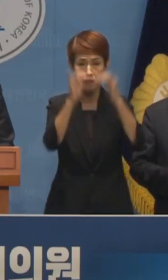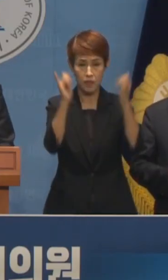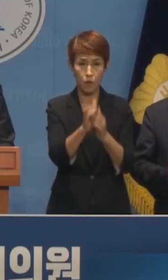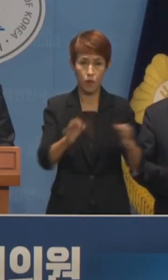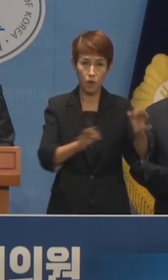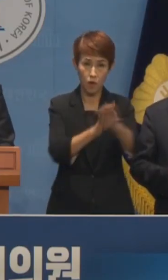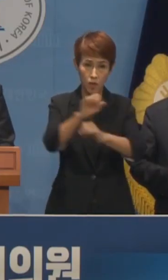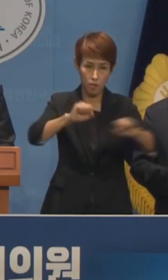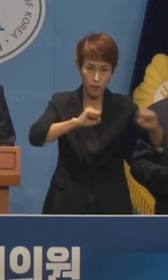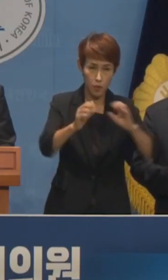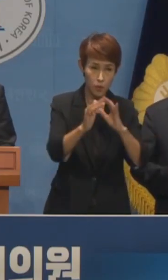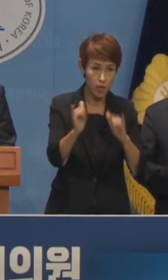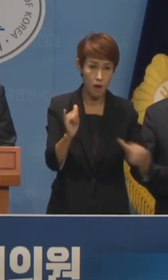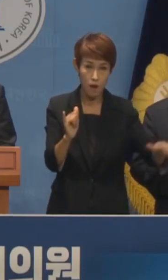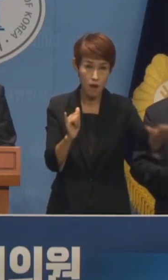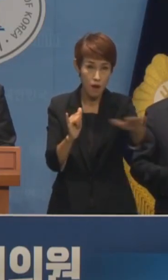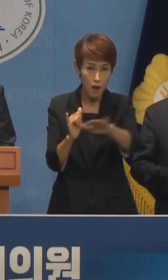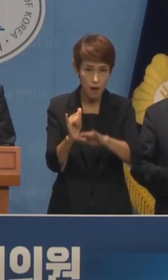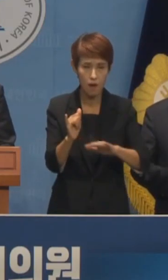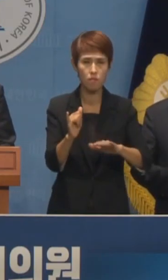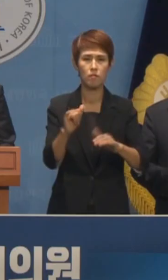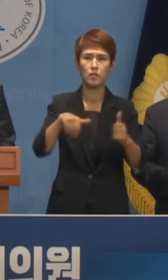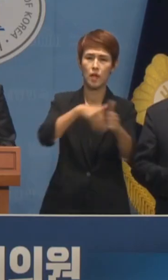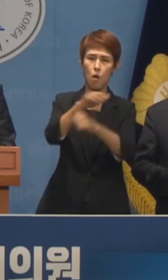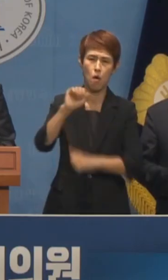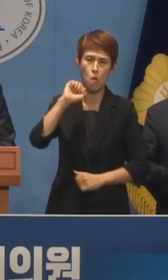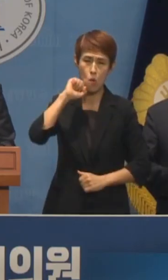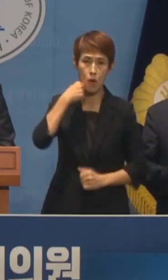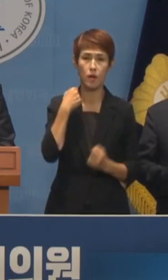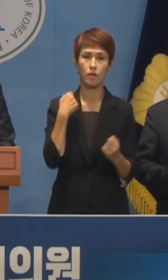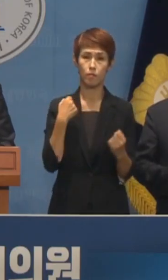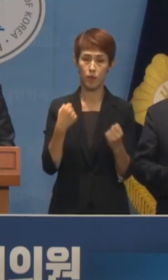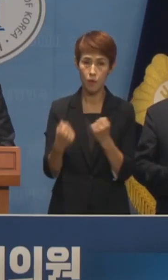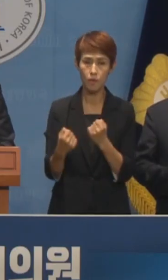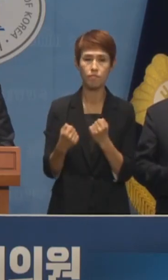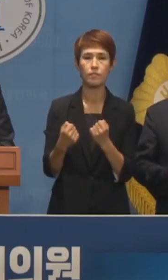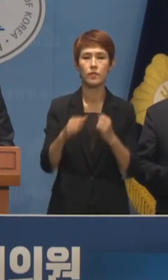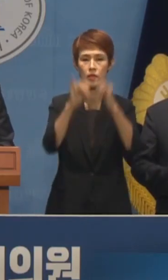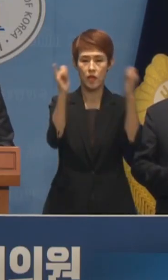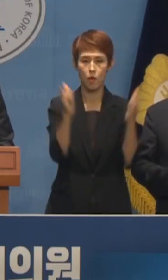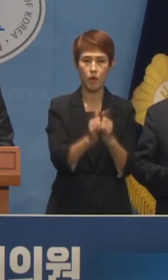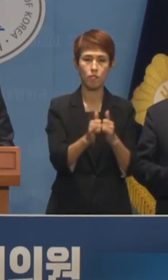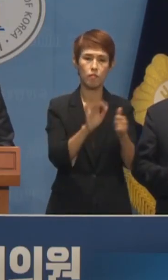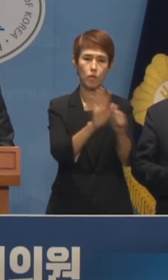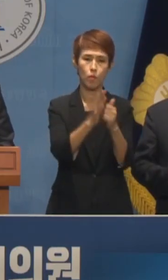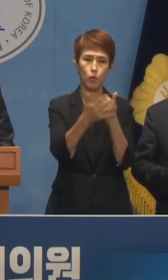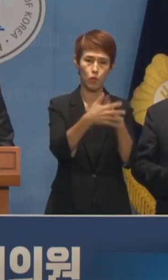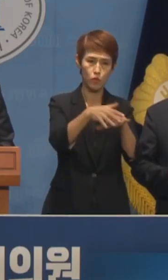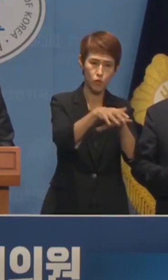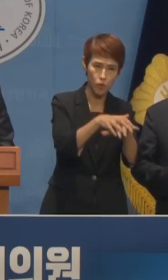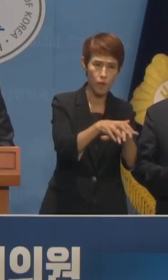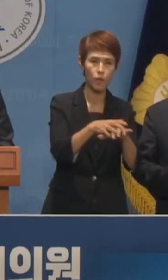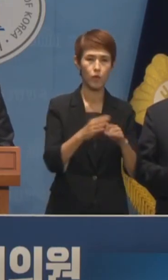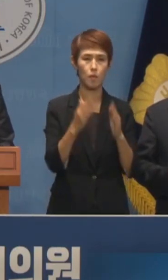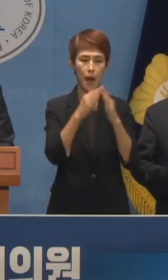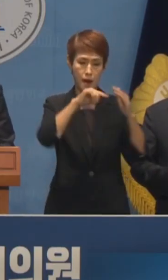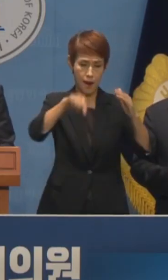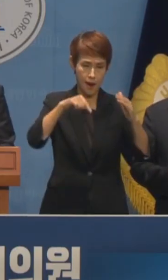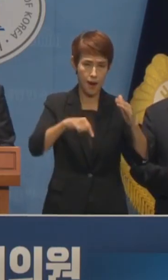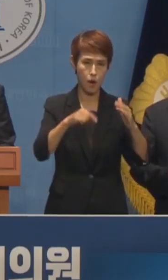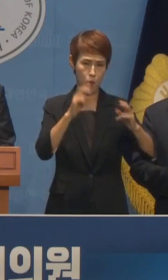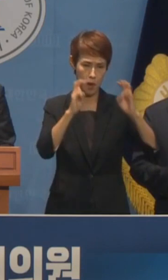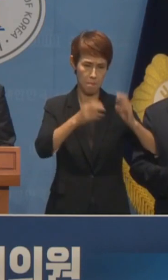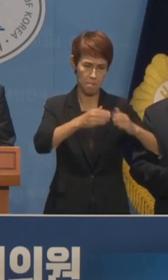활동가들은 어려운 여건 속에서도 사회적 협동조합, 마을기업, 사회적 기업을 만들고 또 지켜내기